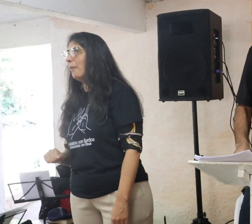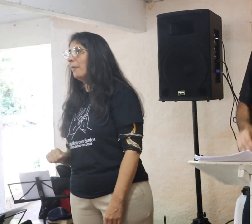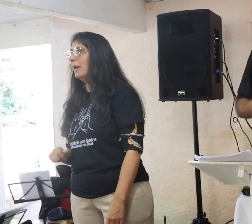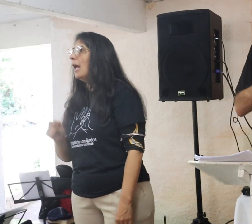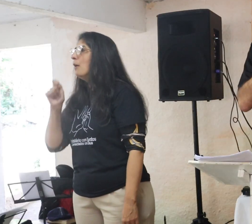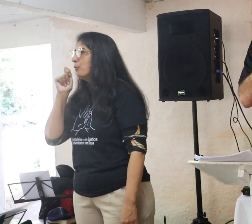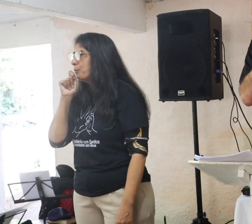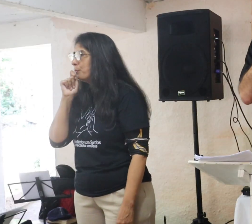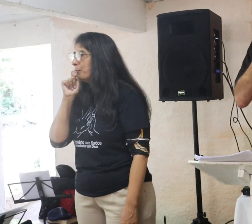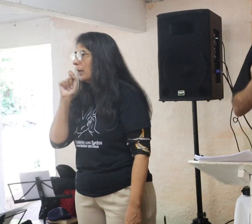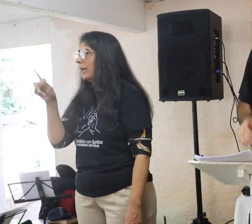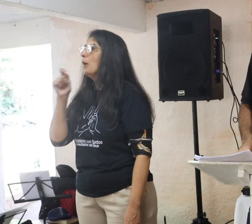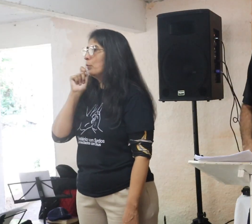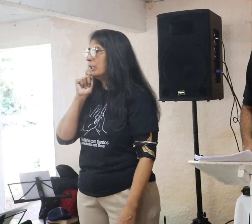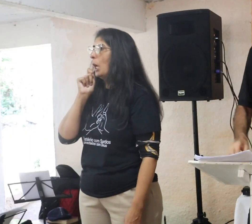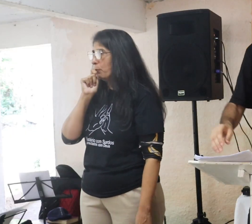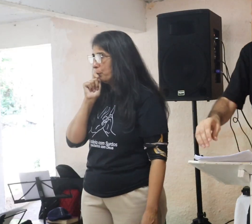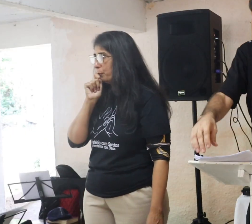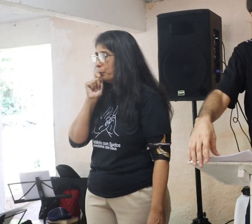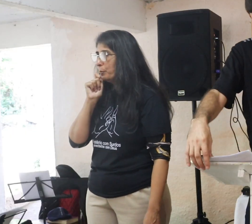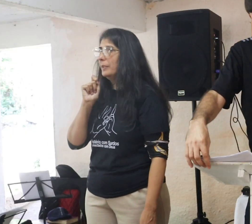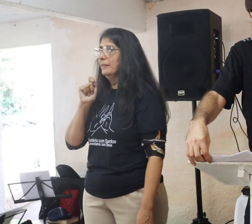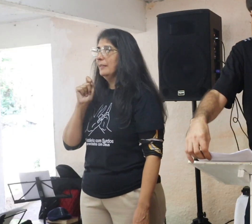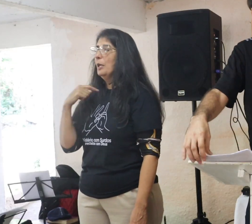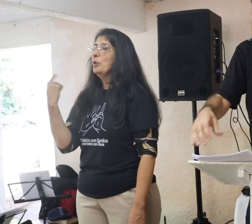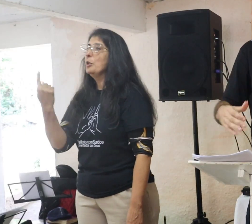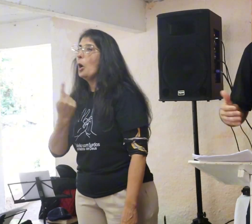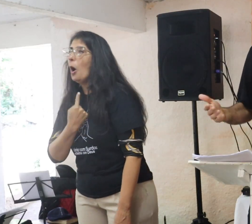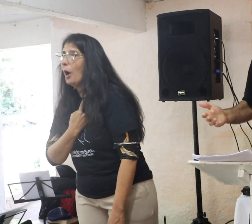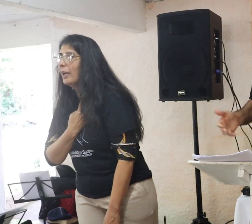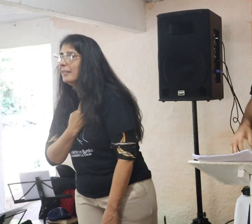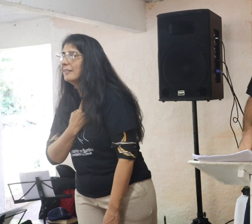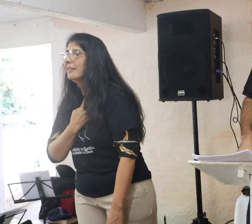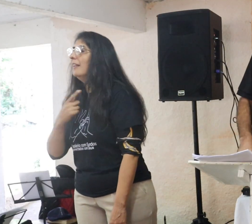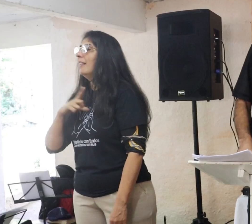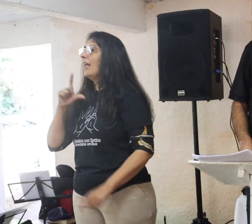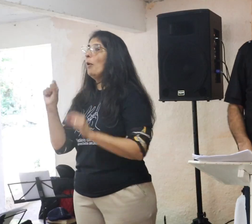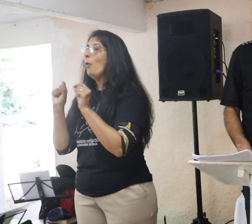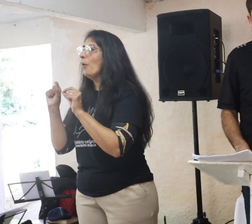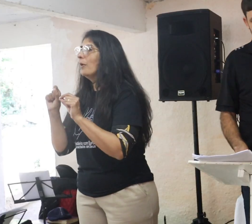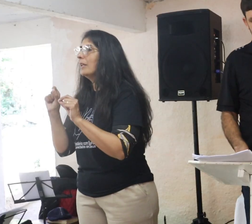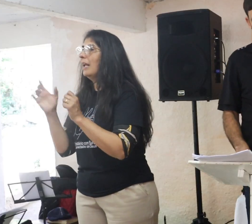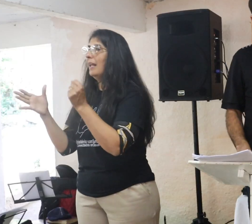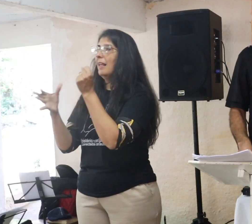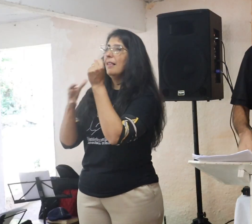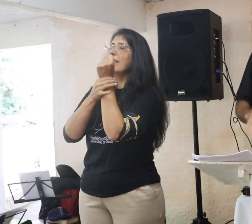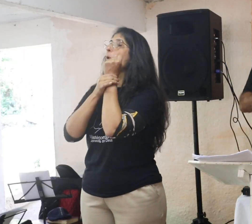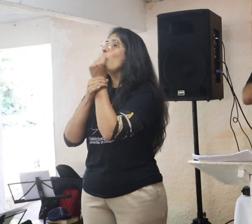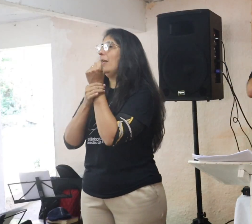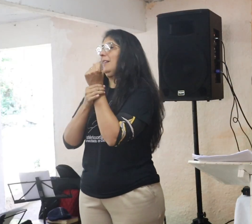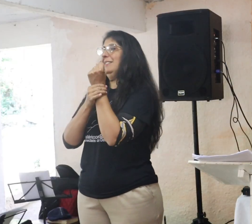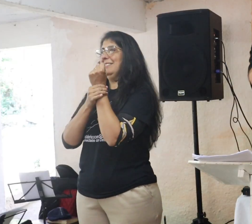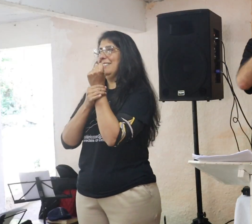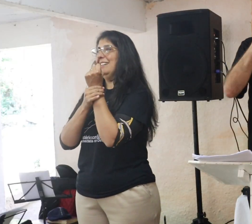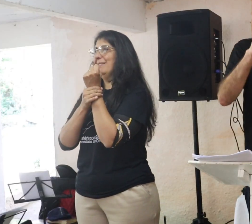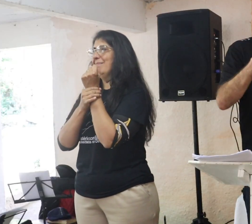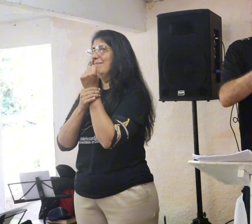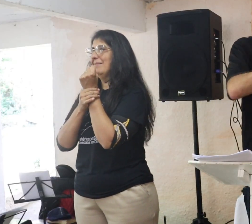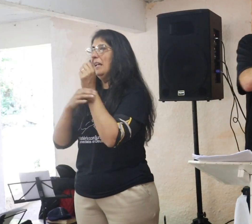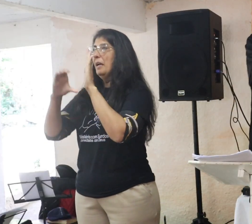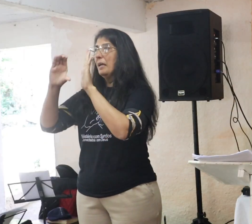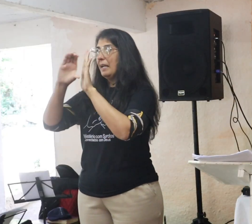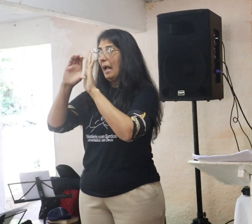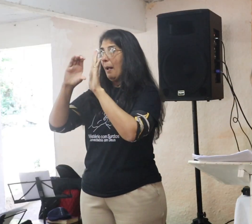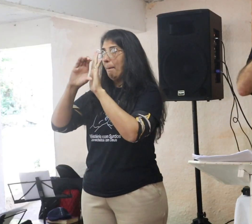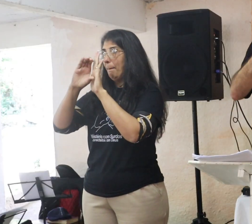Nós estamos seguros. Qual é a conclusão disso tudo? Qual é a conclusão de todo o capítulo? Nós não